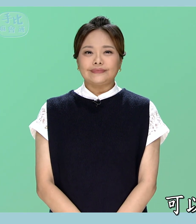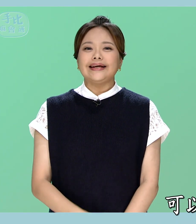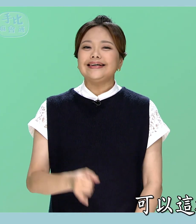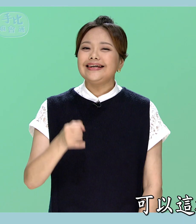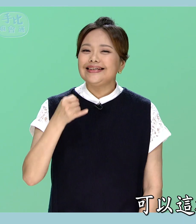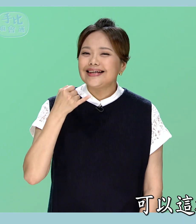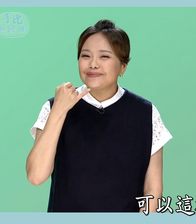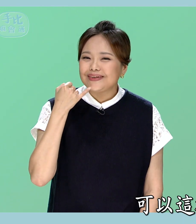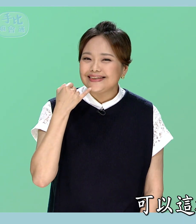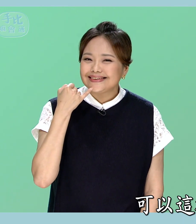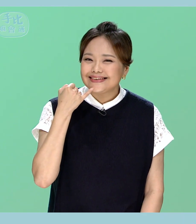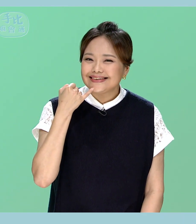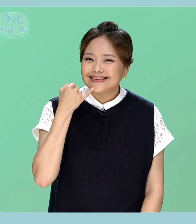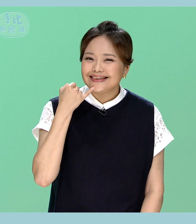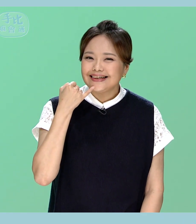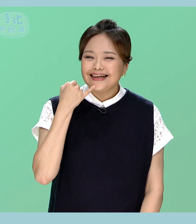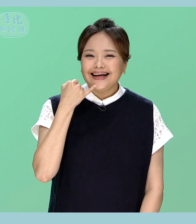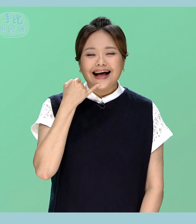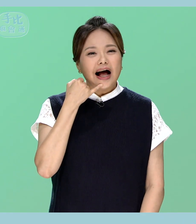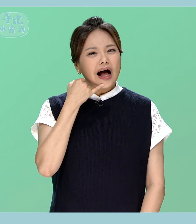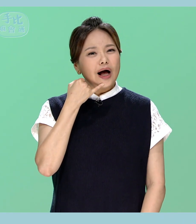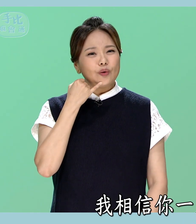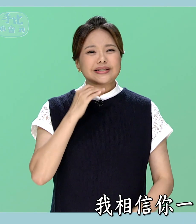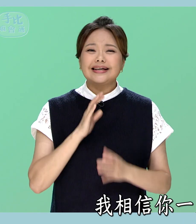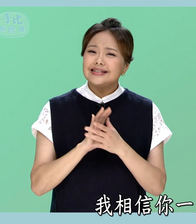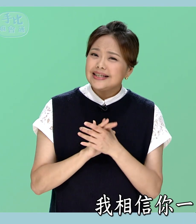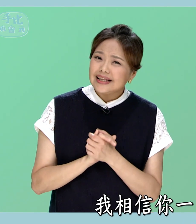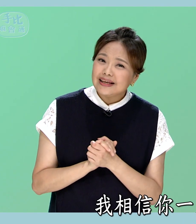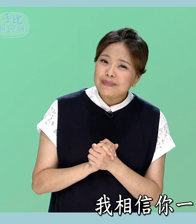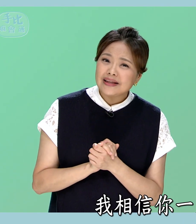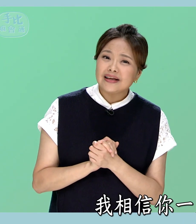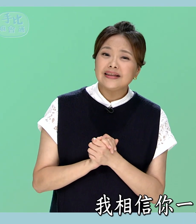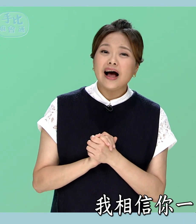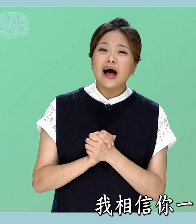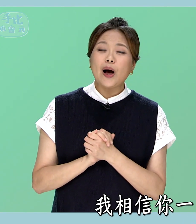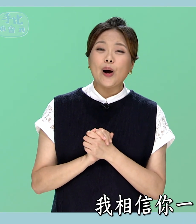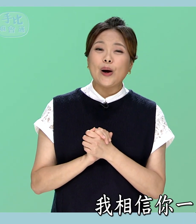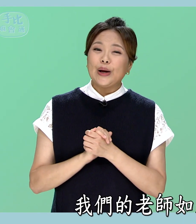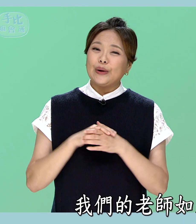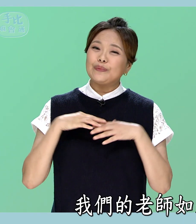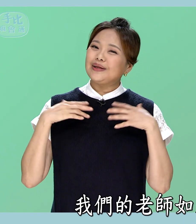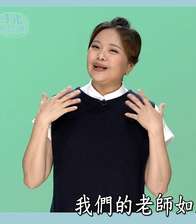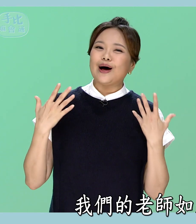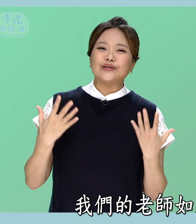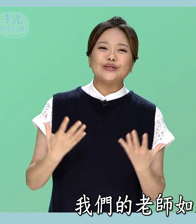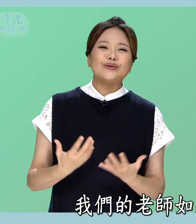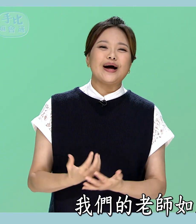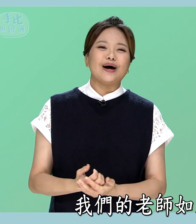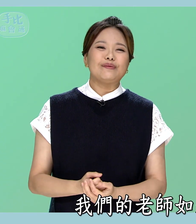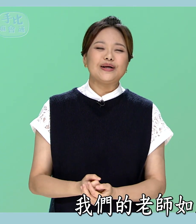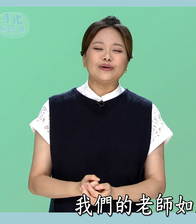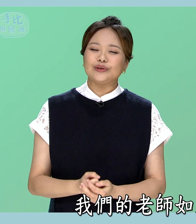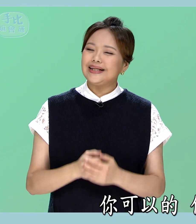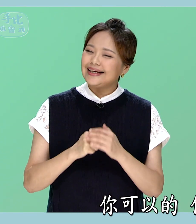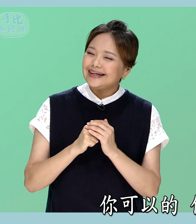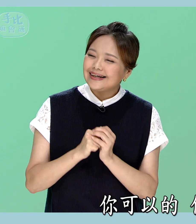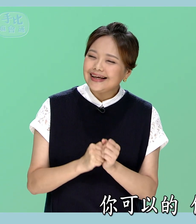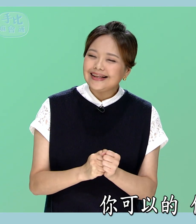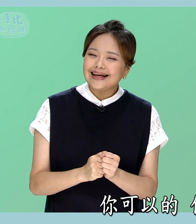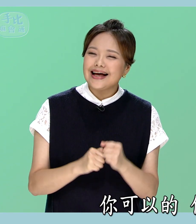可以这样比。好，我相信你一定办得到。我们的老师如果很温柔说，你可以的，你